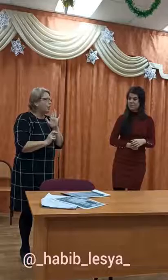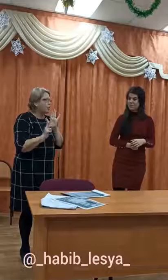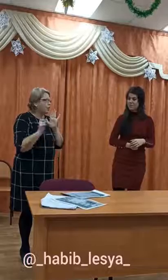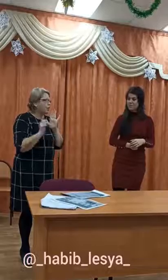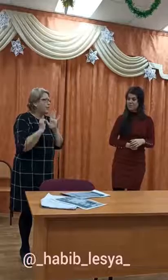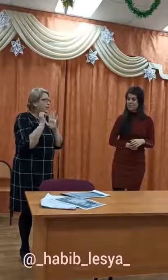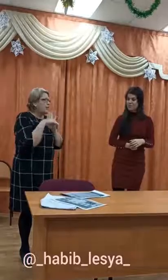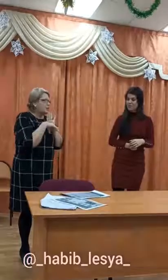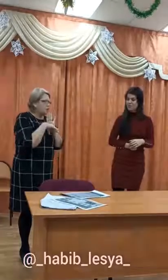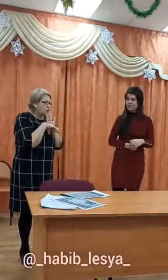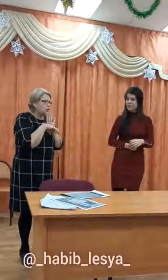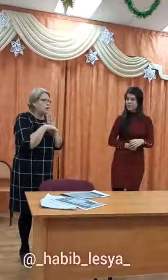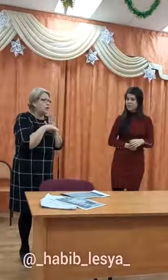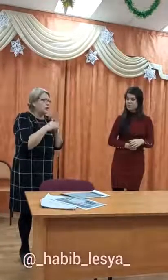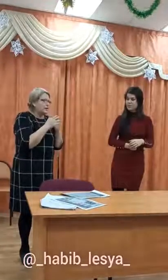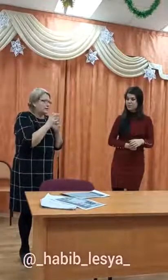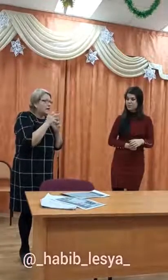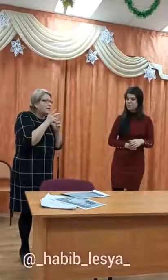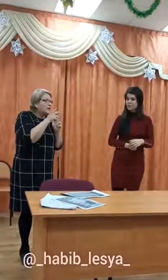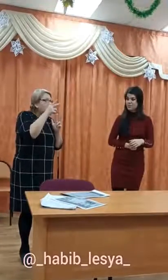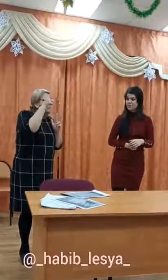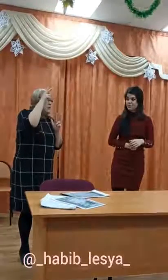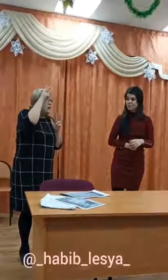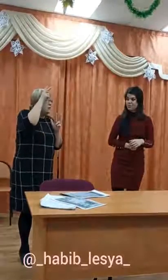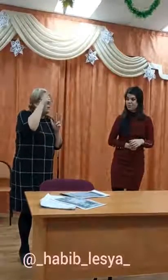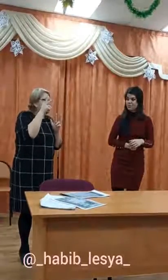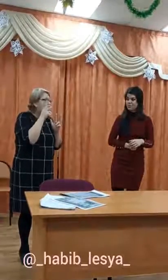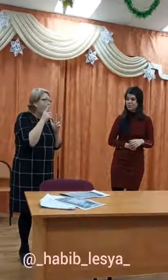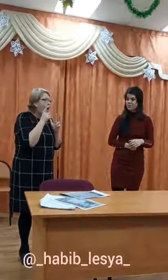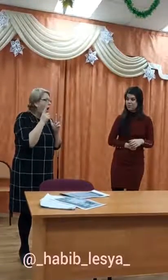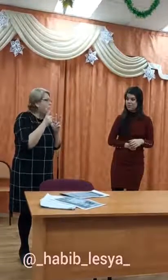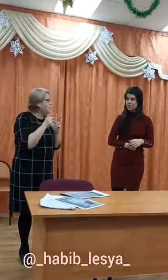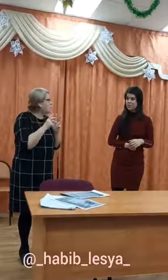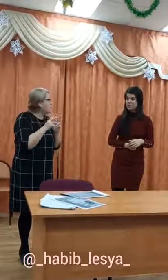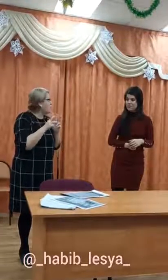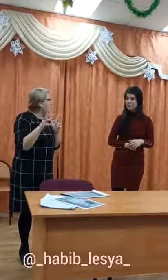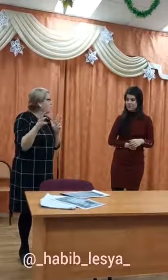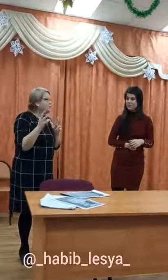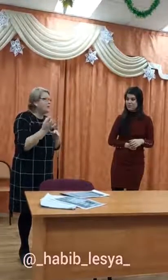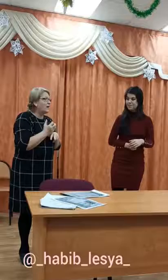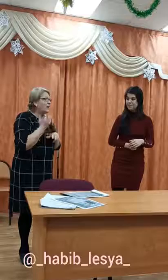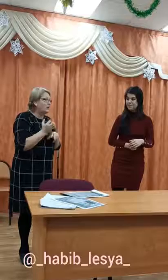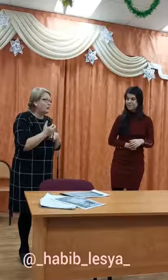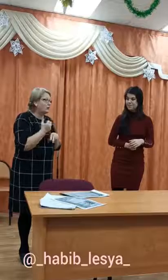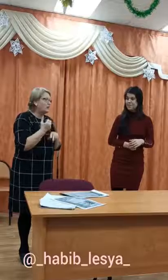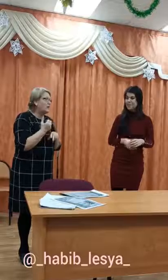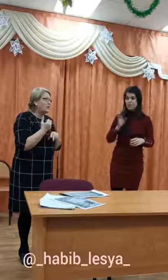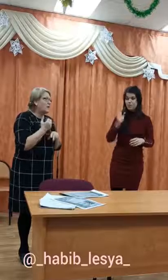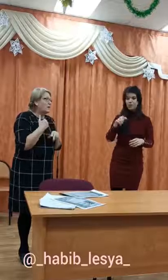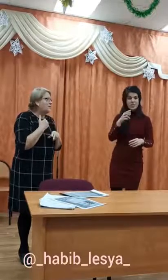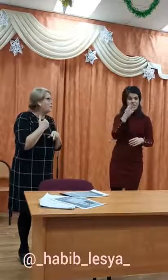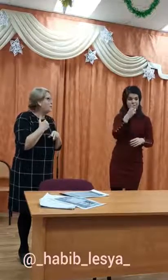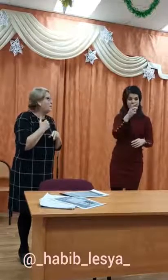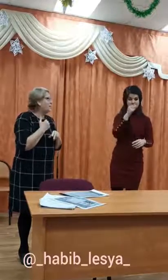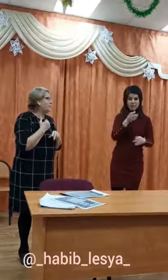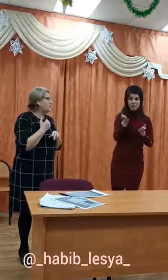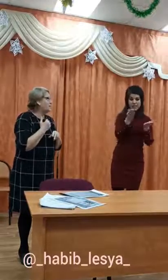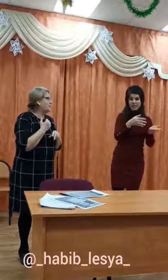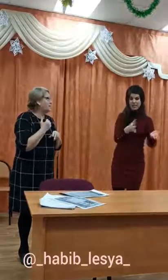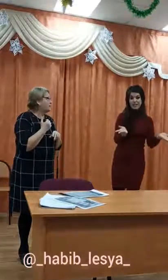$800 вложил за 3 месяца, 1 000 000 заработал. Просто 2 человека пригласили,